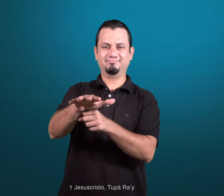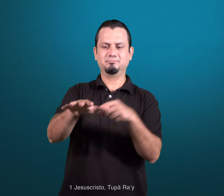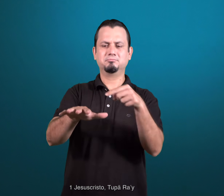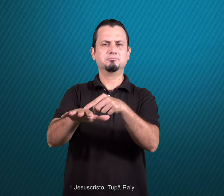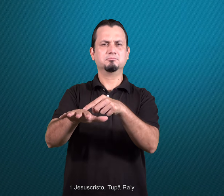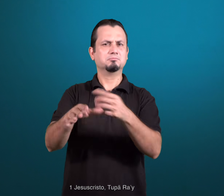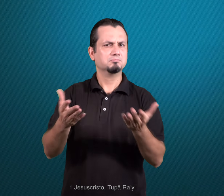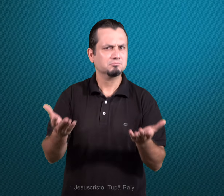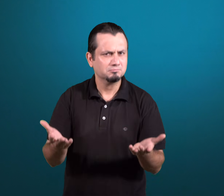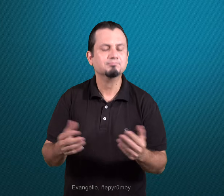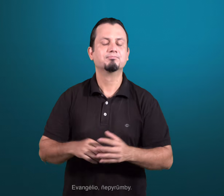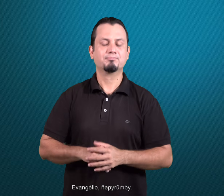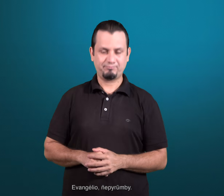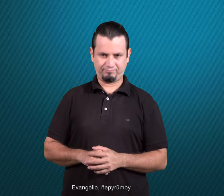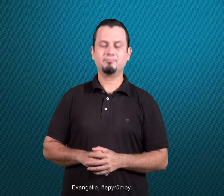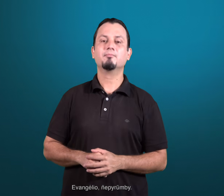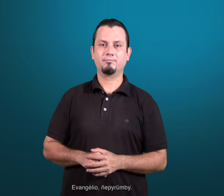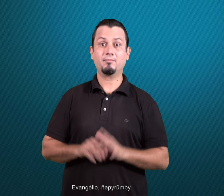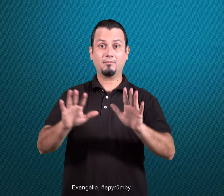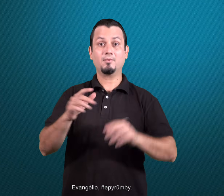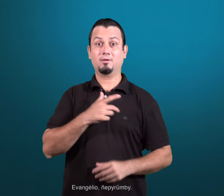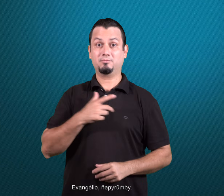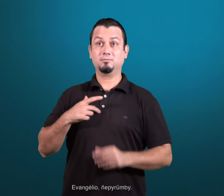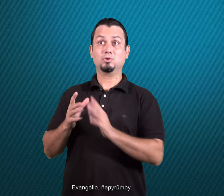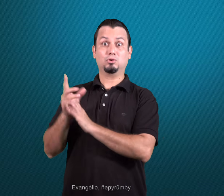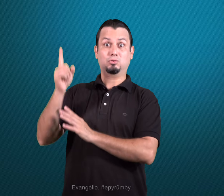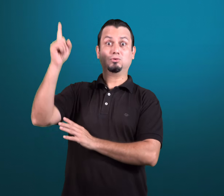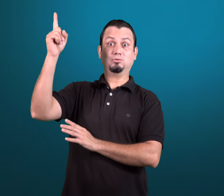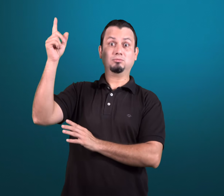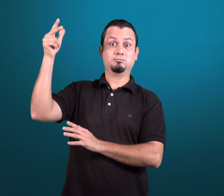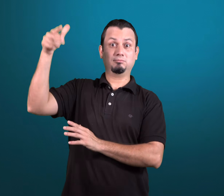Jesucristo tuparan evangelio ñepyrũmby.